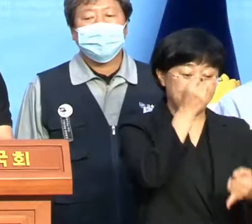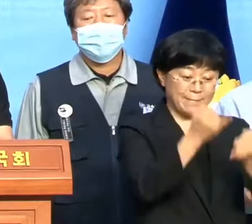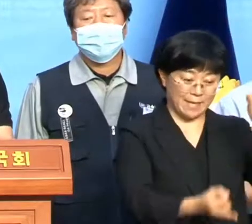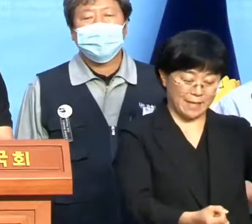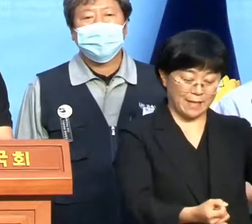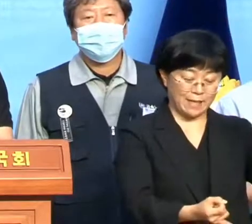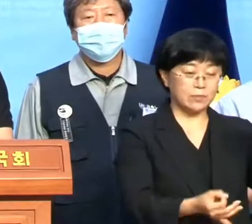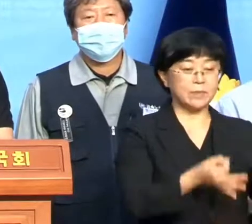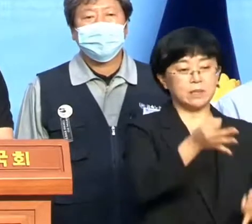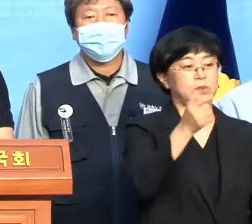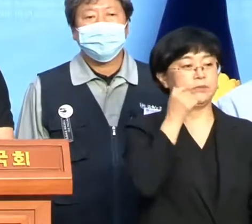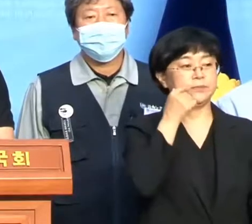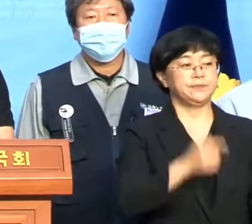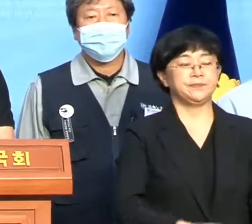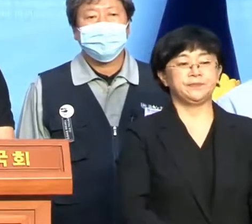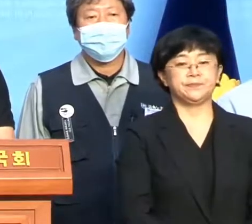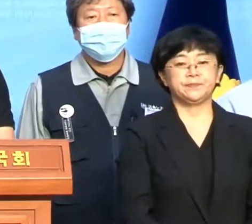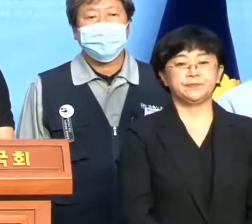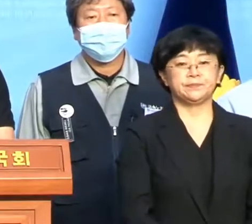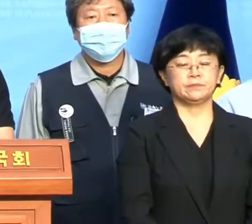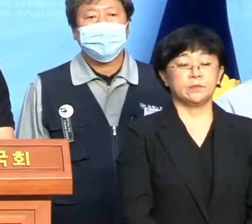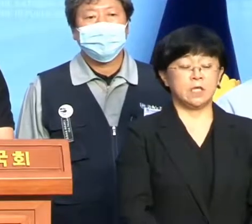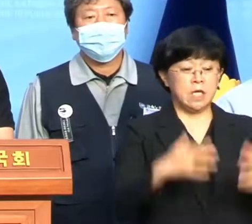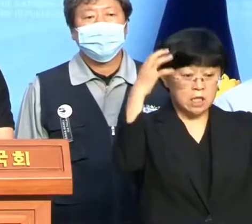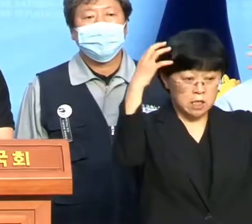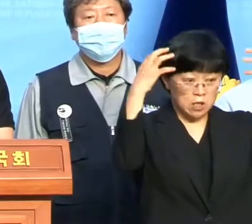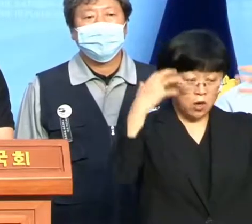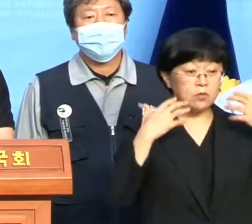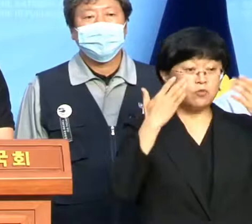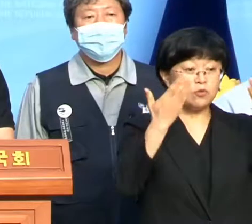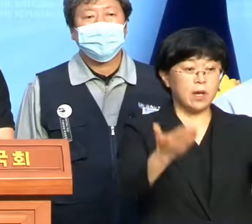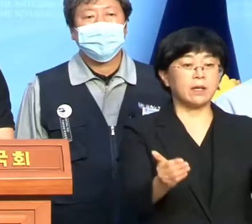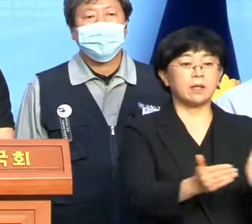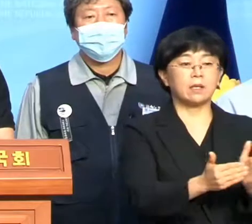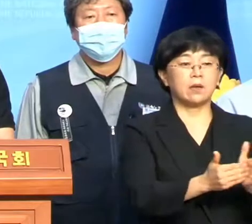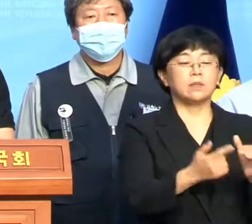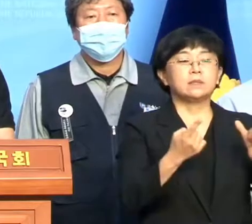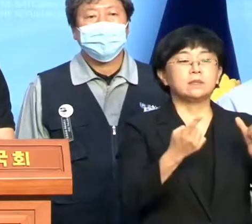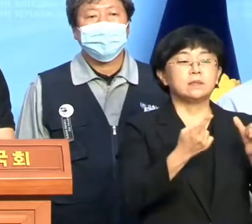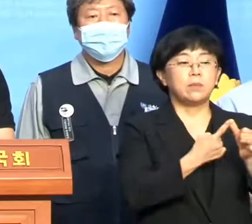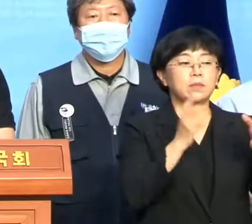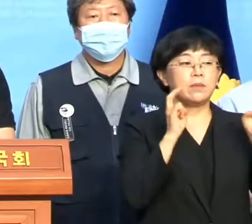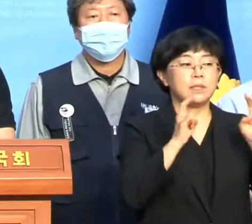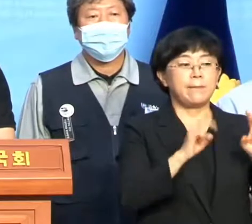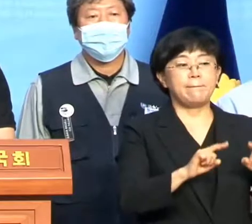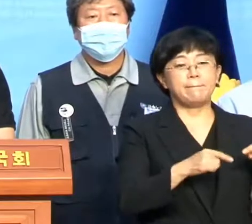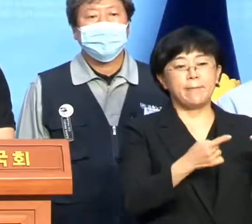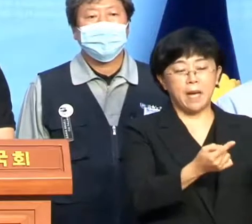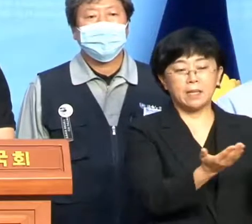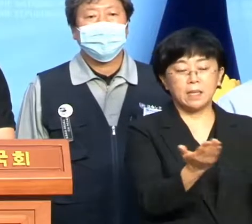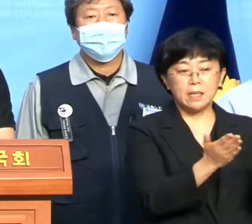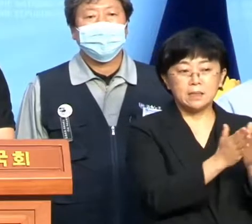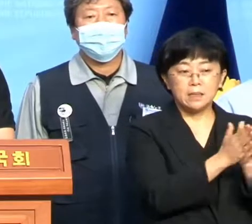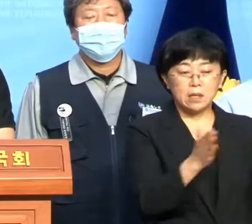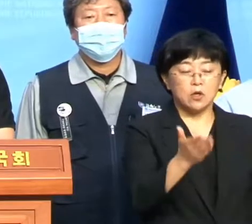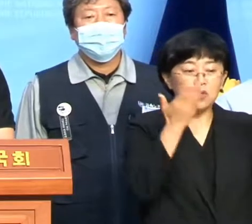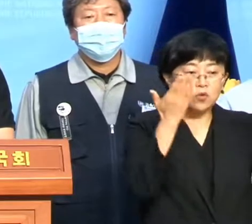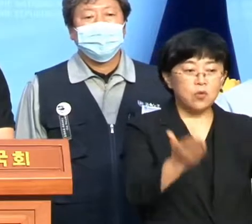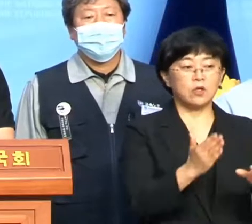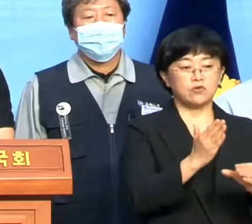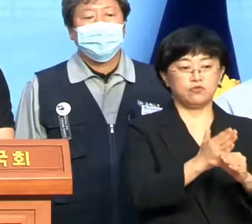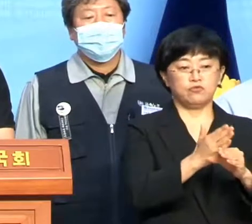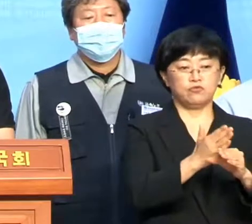못했다 여름 휴가를 끝내고 쳐 줄 거니 거나 아직 휴가 중인데